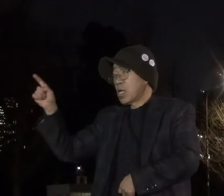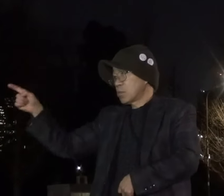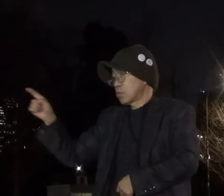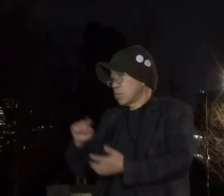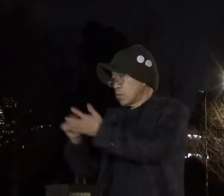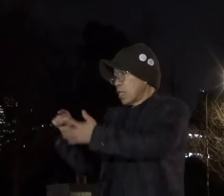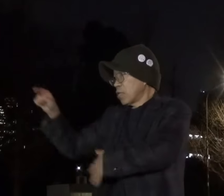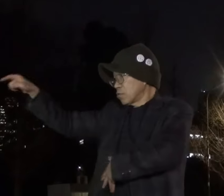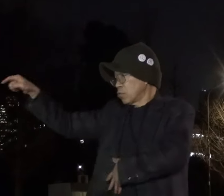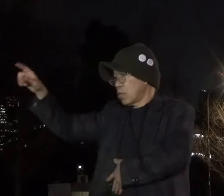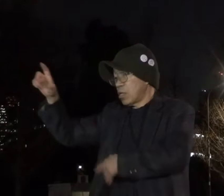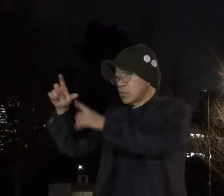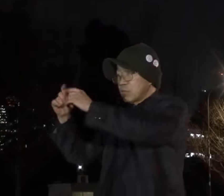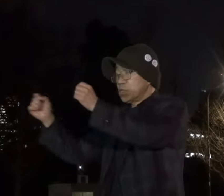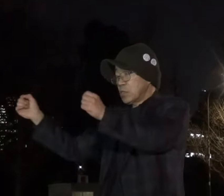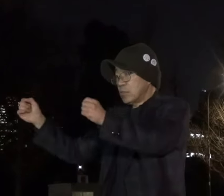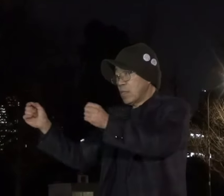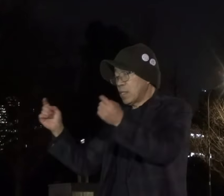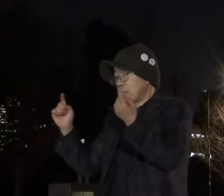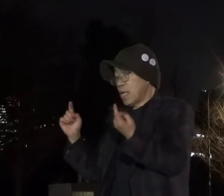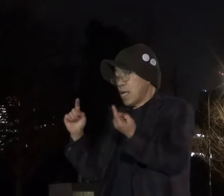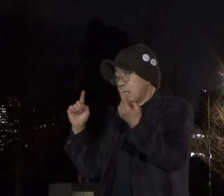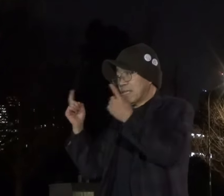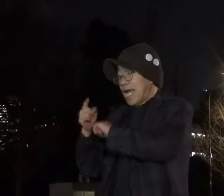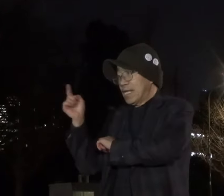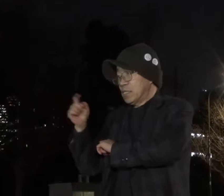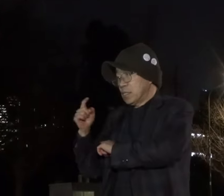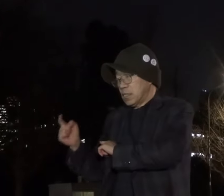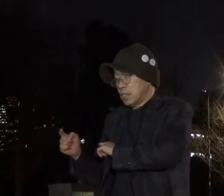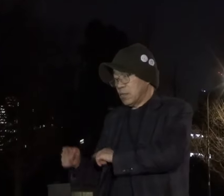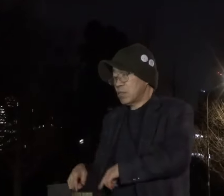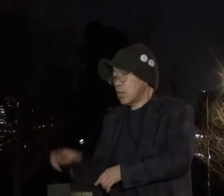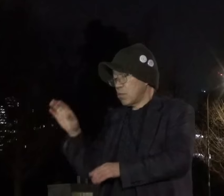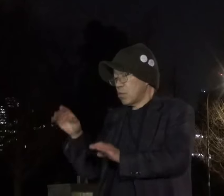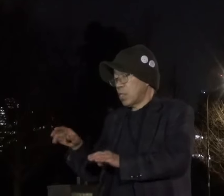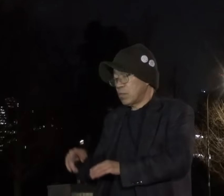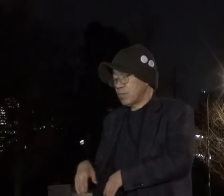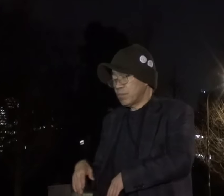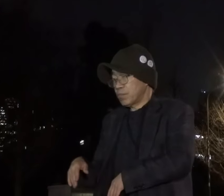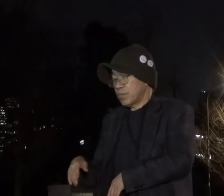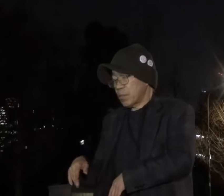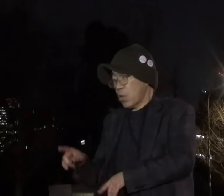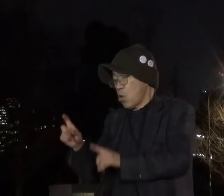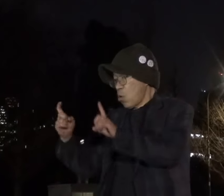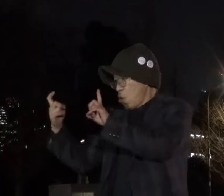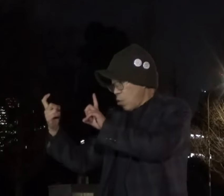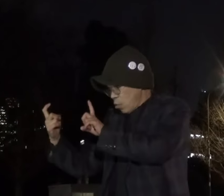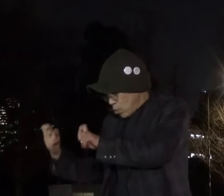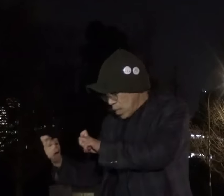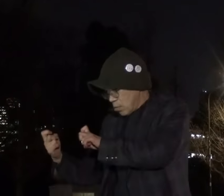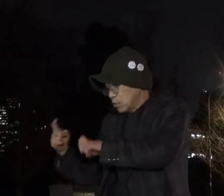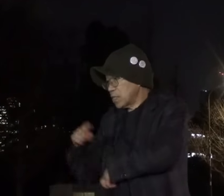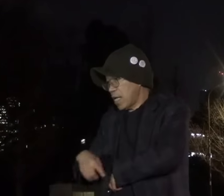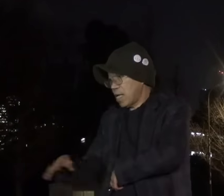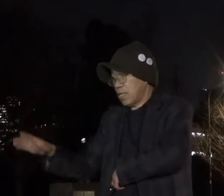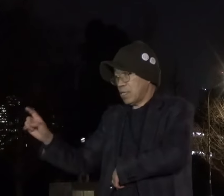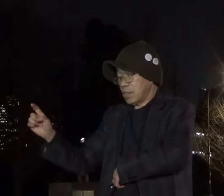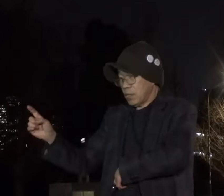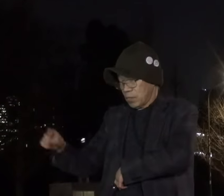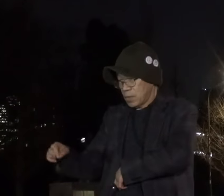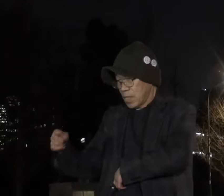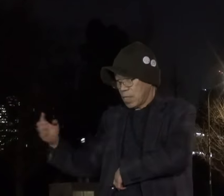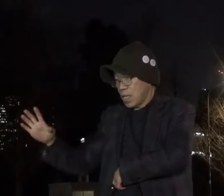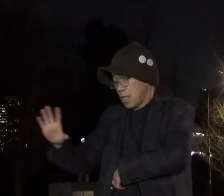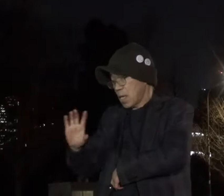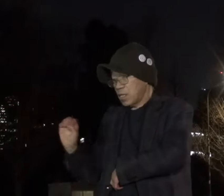国、東電の代理人にも一礼して退席してました。本当に背中で見てて、背中から見て